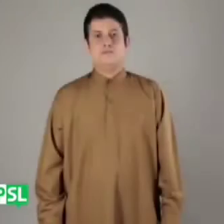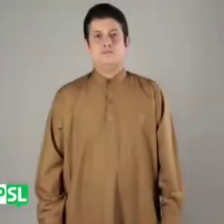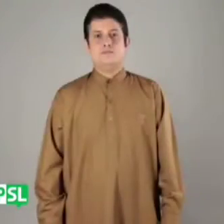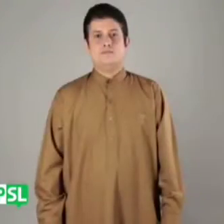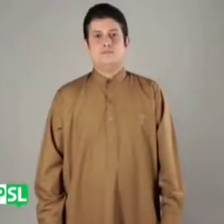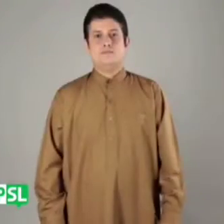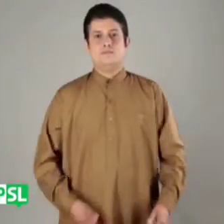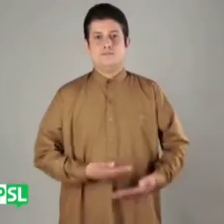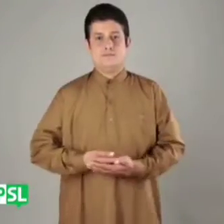Crib.